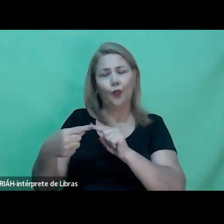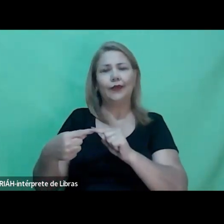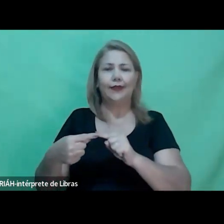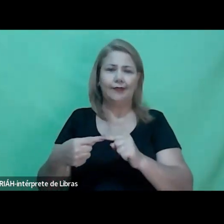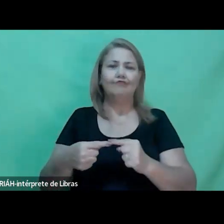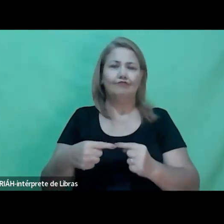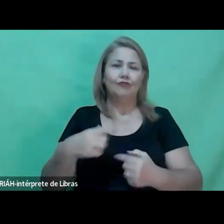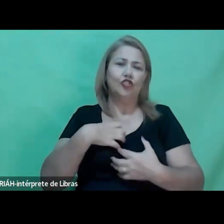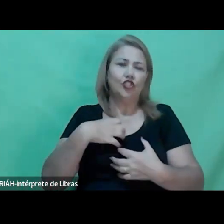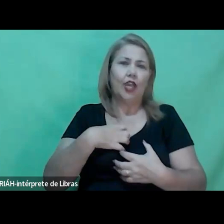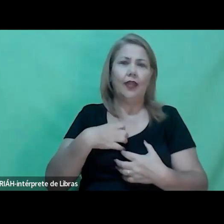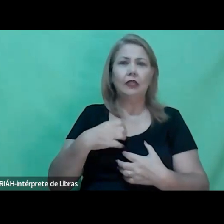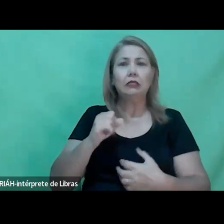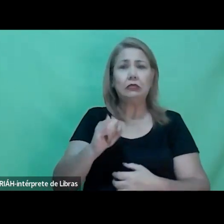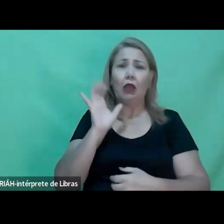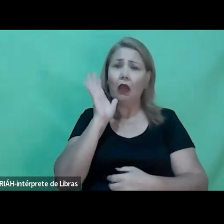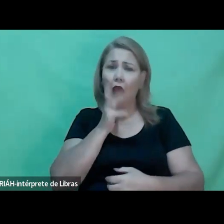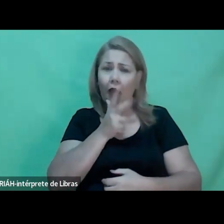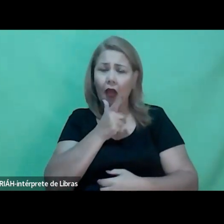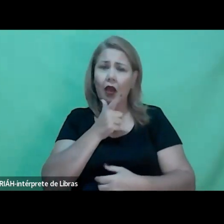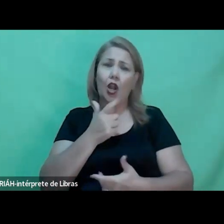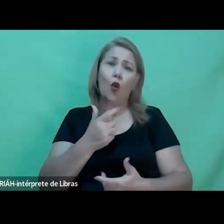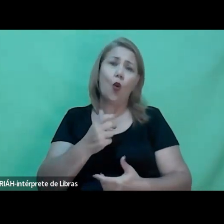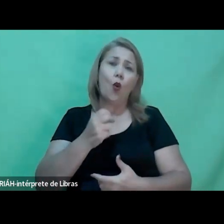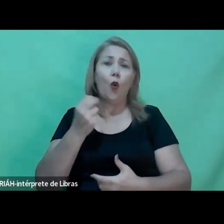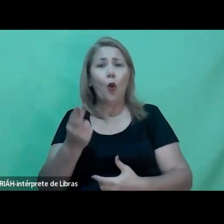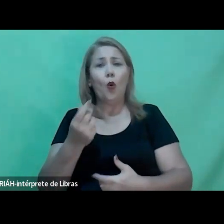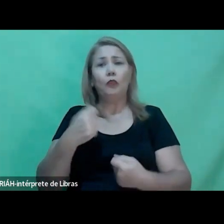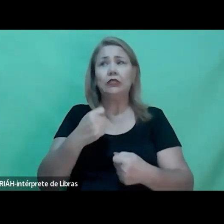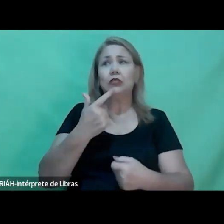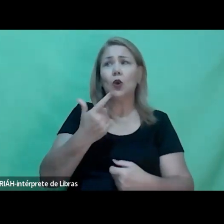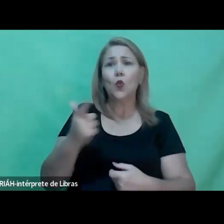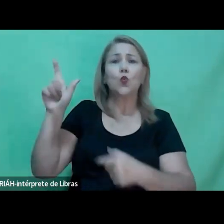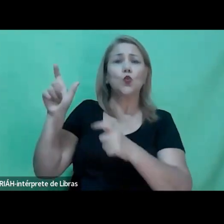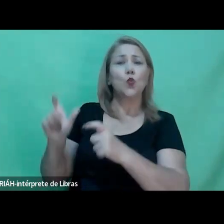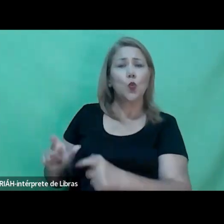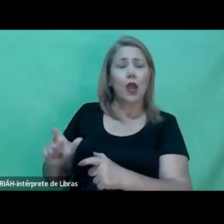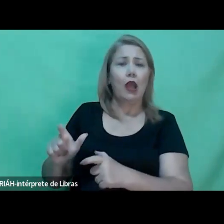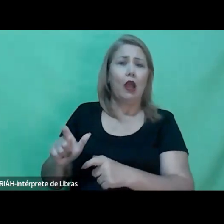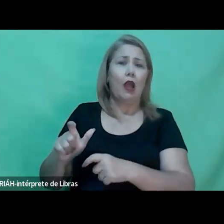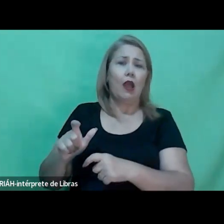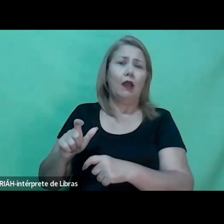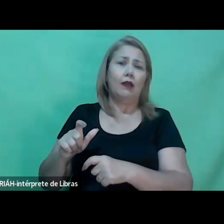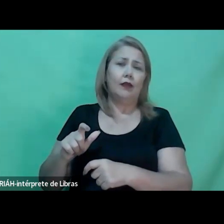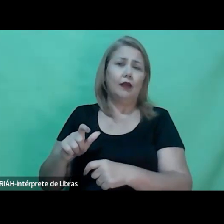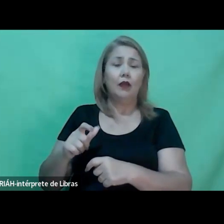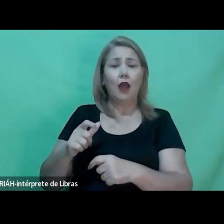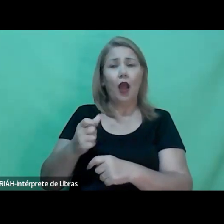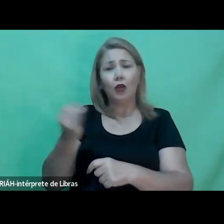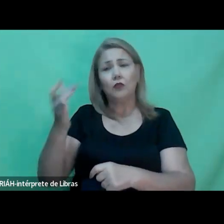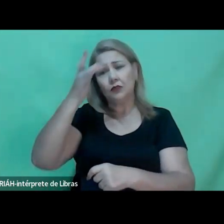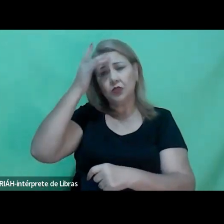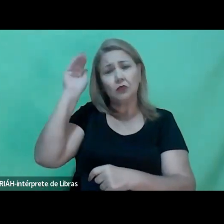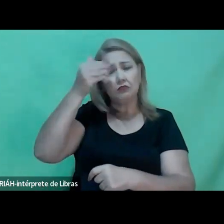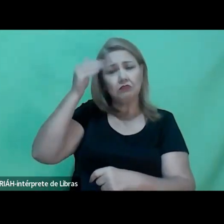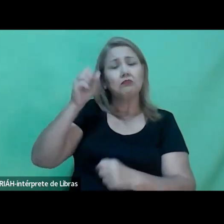mucho tiempo si tiene que ir a otro lugar de manera independiente porque hay personas sosas que pueden movilizarse de